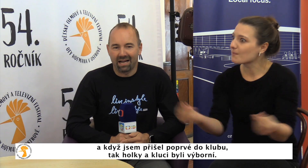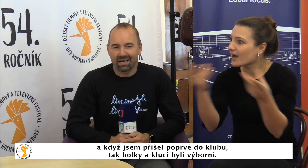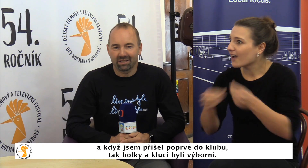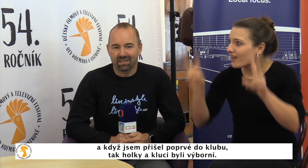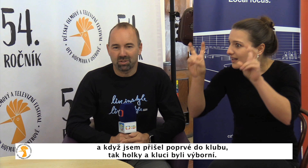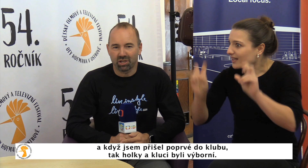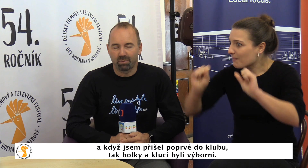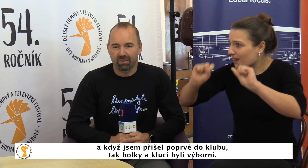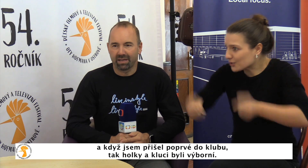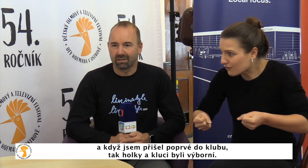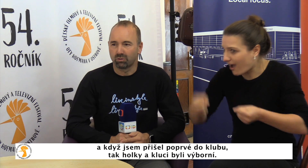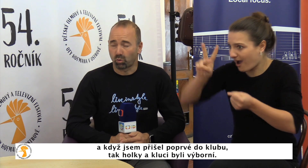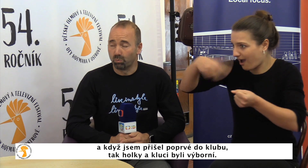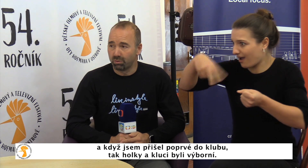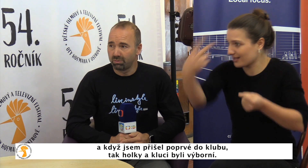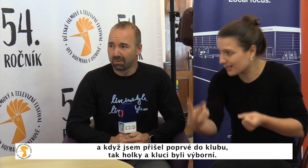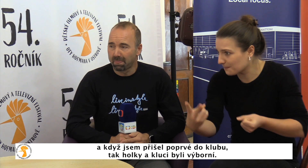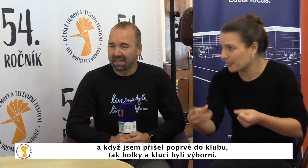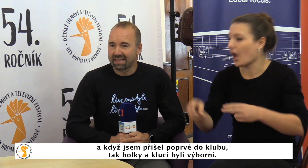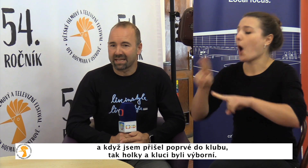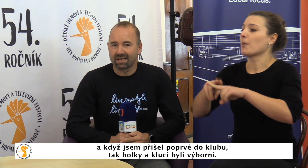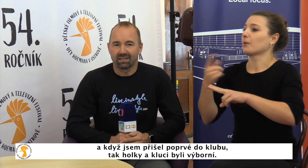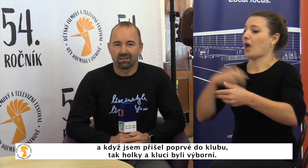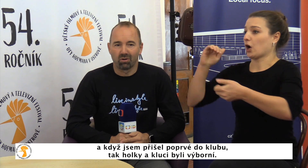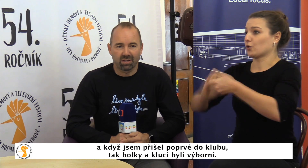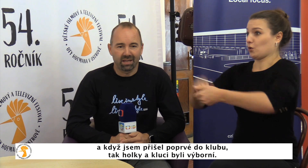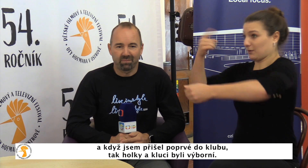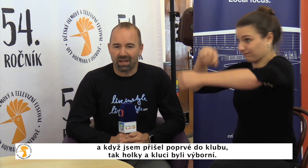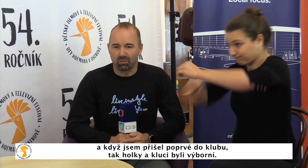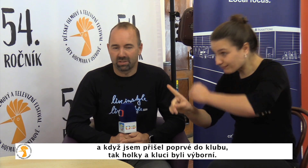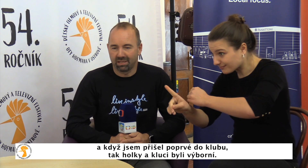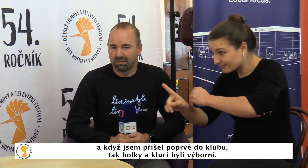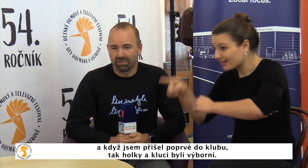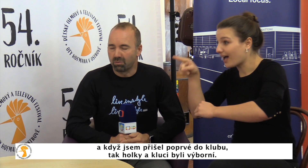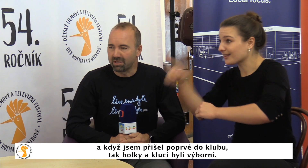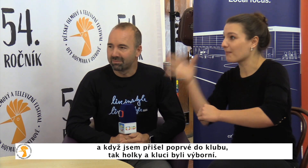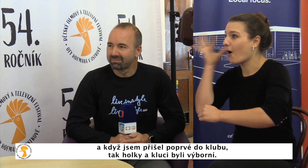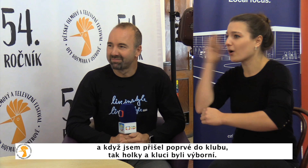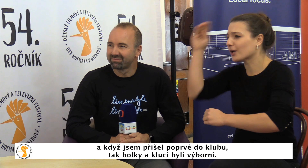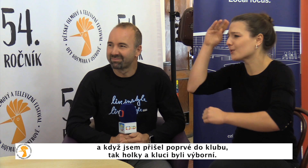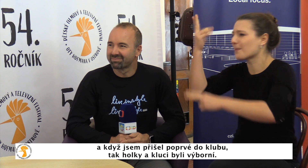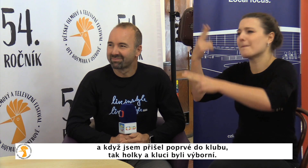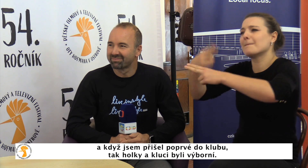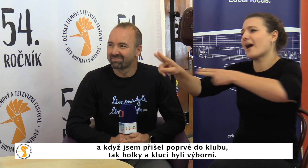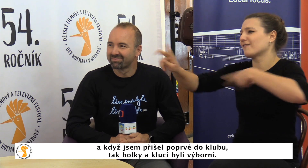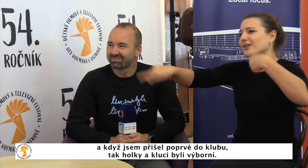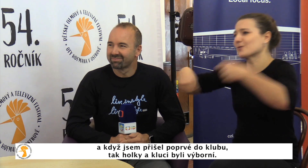a když jsem přišel poprvé do klubu, tak holky a kluci byli výborní.